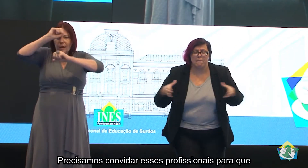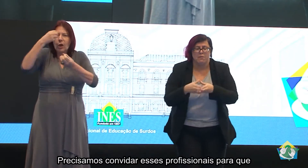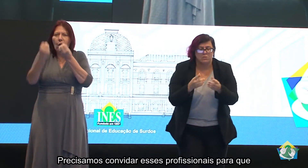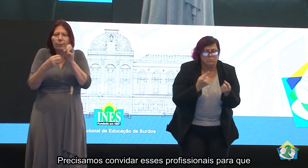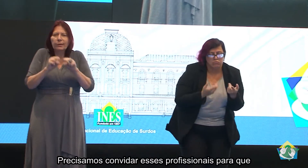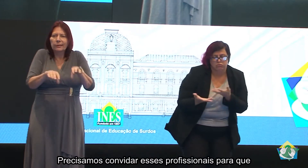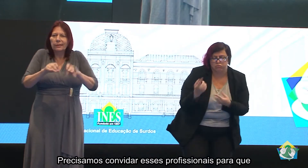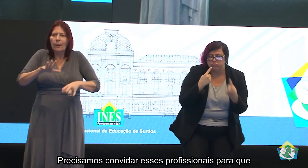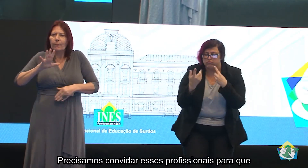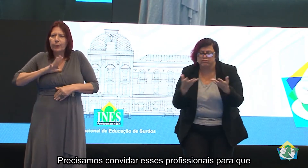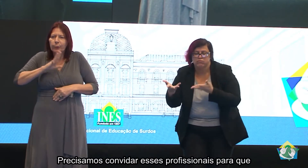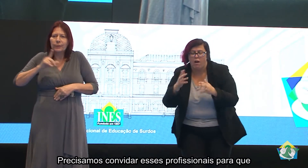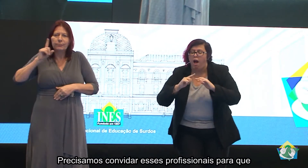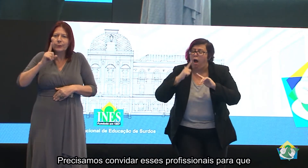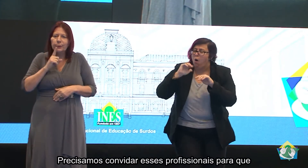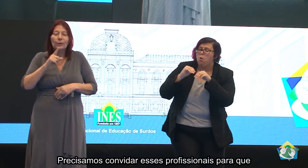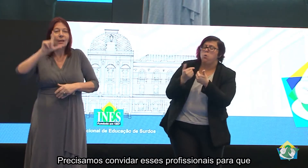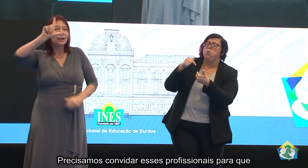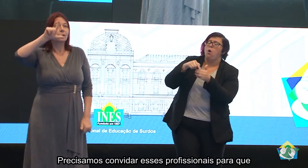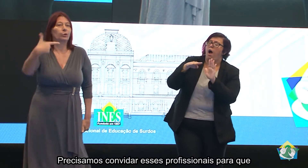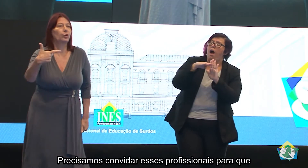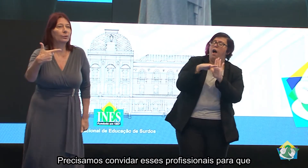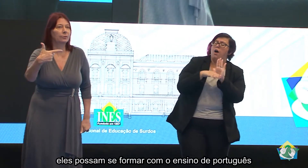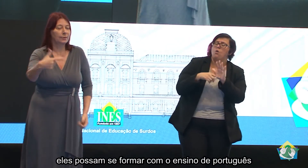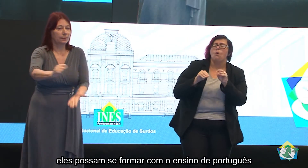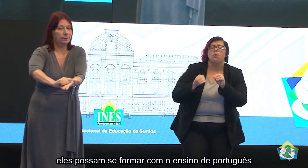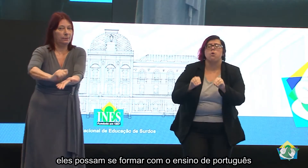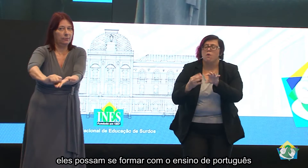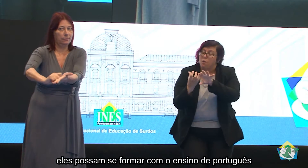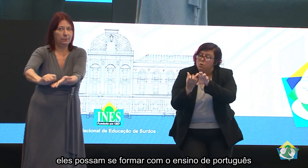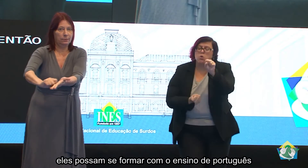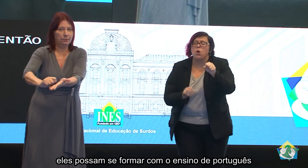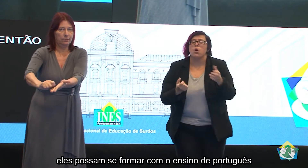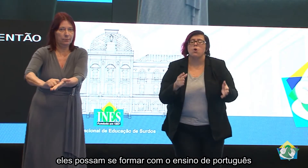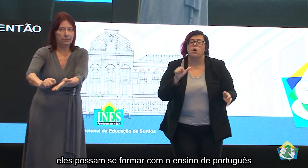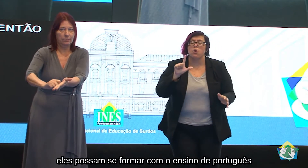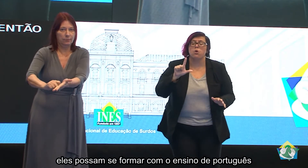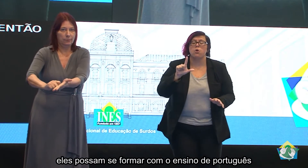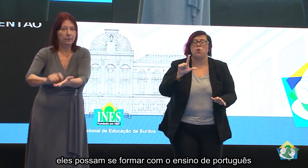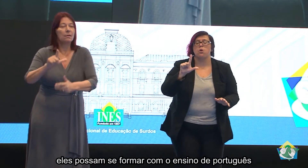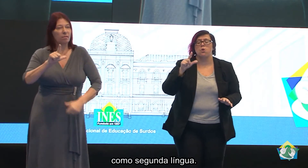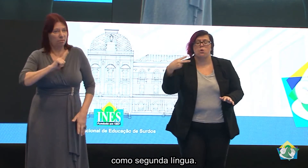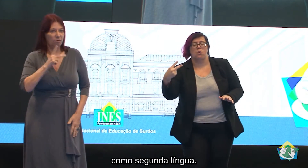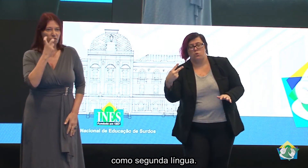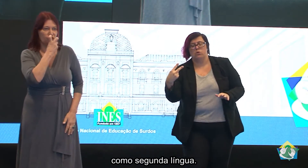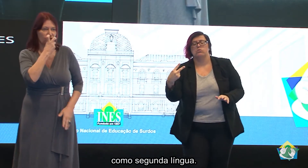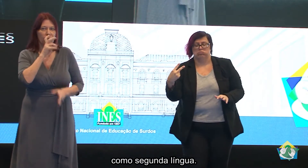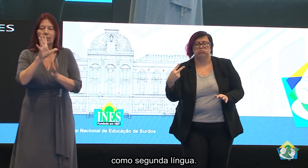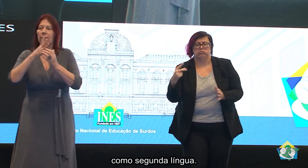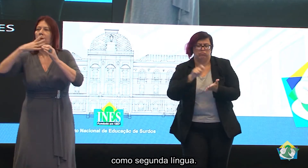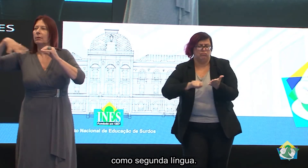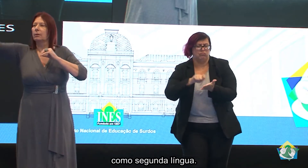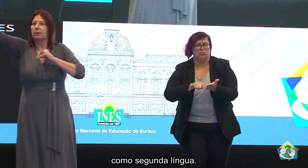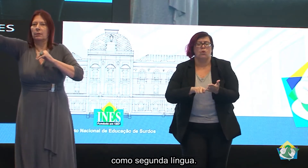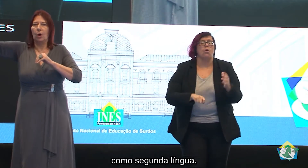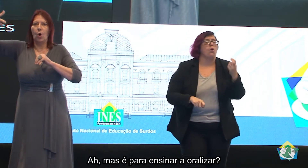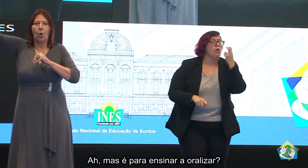Então, precisamos convidar esses profissionais para que eles possam se formar no ensino de português como segunda